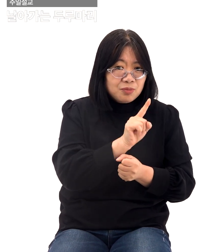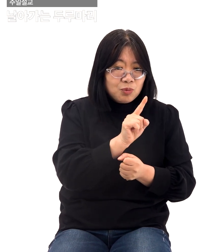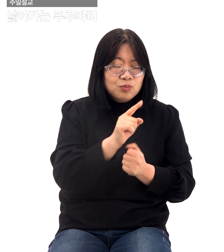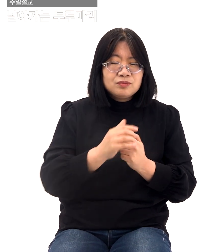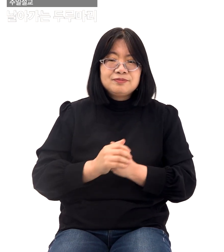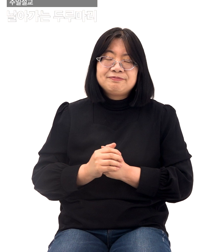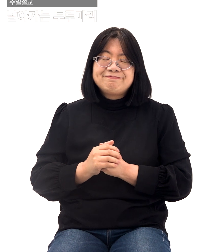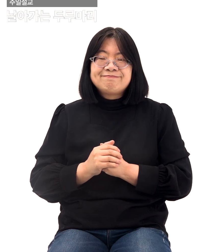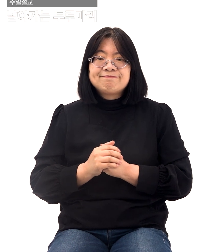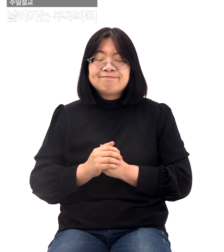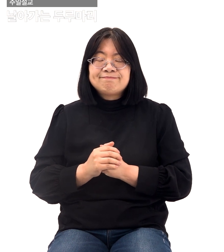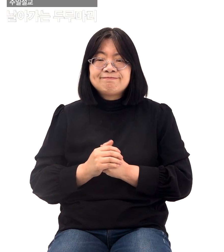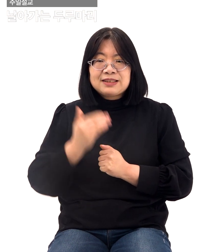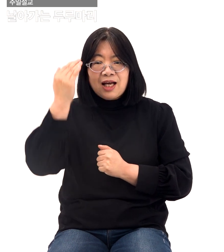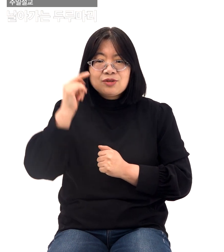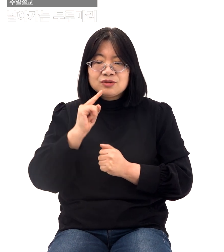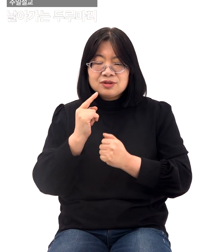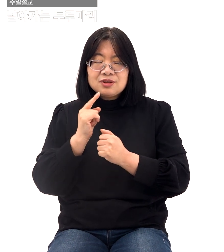말았습니다.